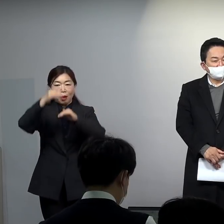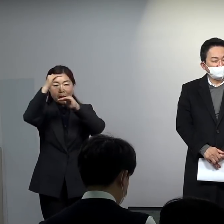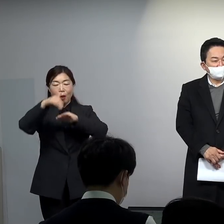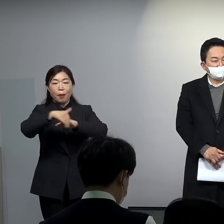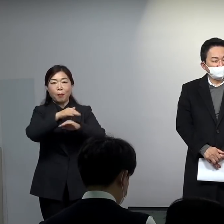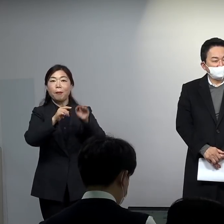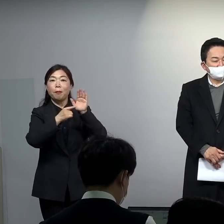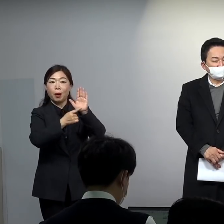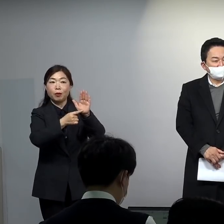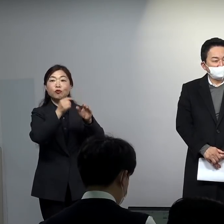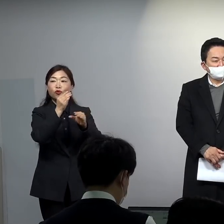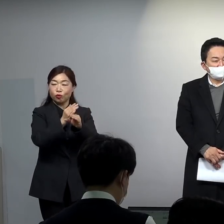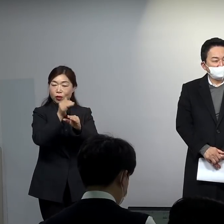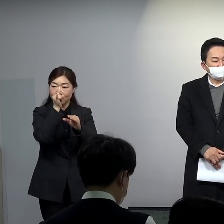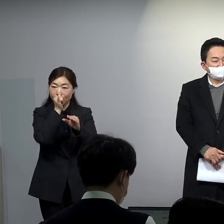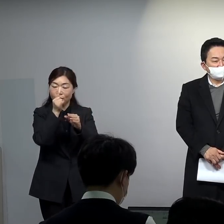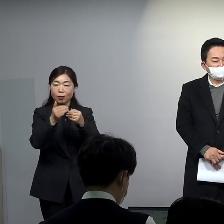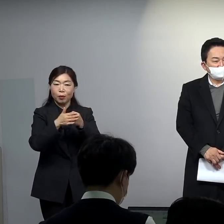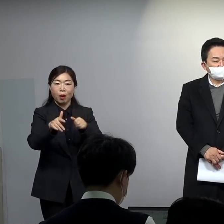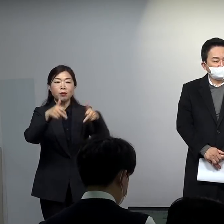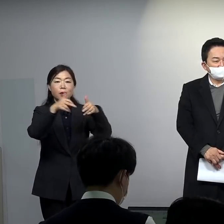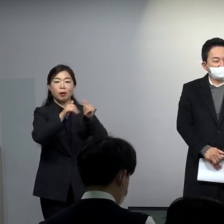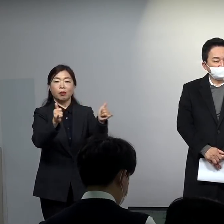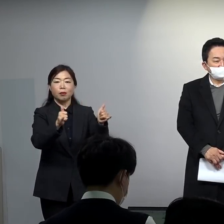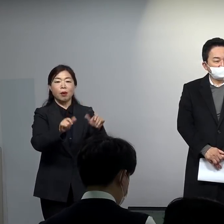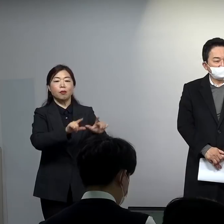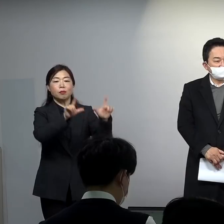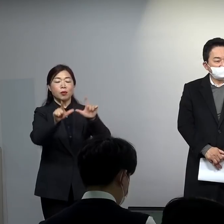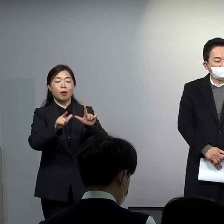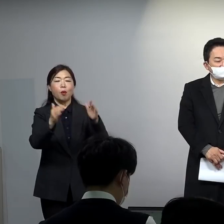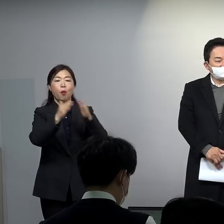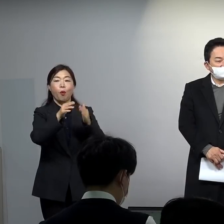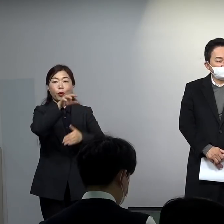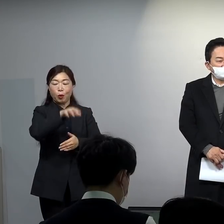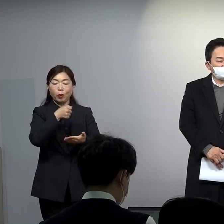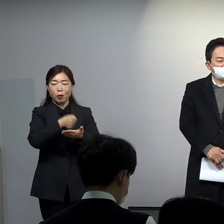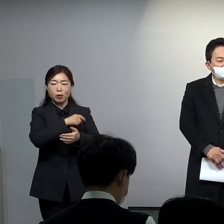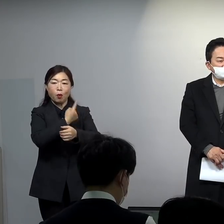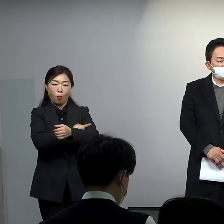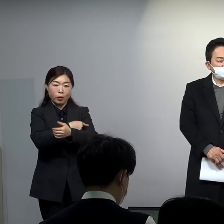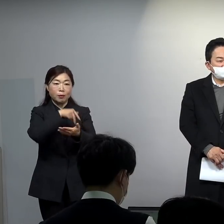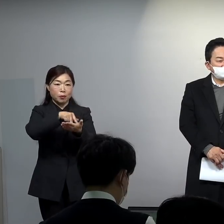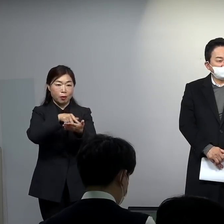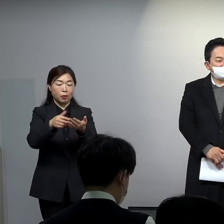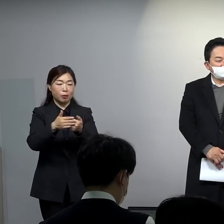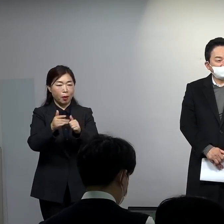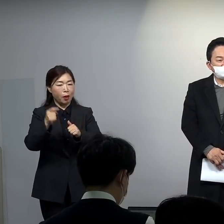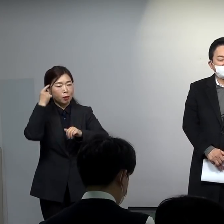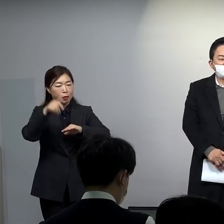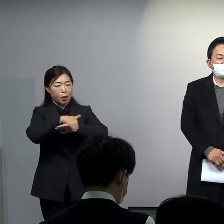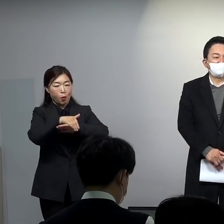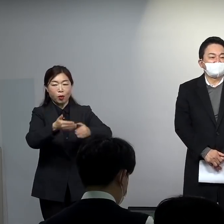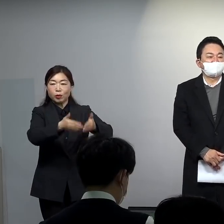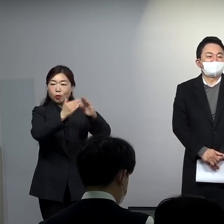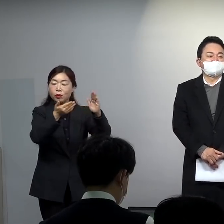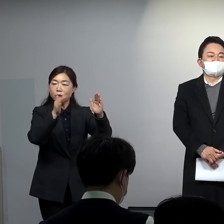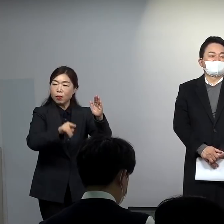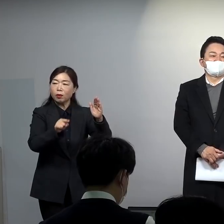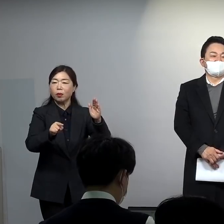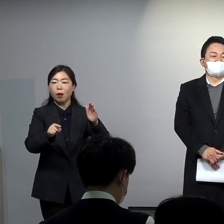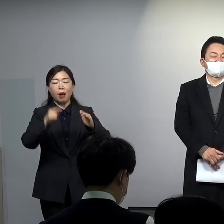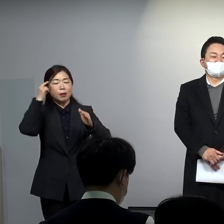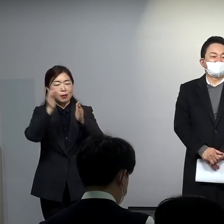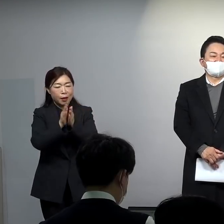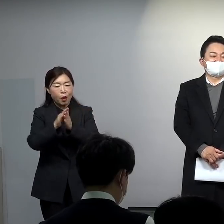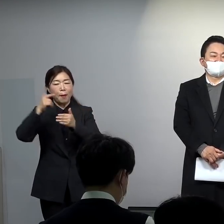하고 추진을 하고 있는데요. 그 장애인의 주거결정권을 보장한다는 취지로 추진은 하고 있는데 이걸 놓고 또